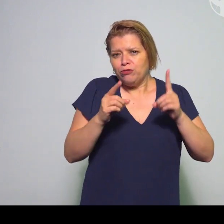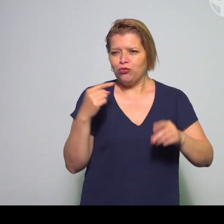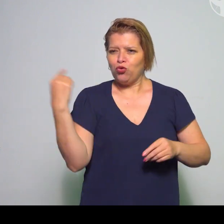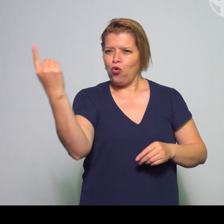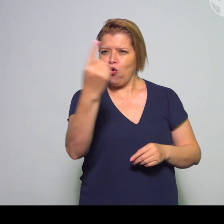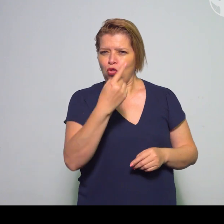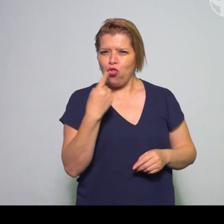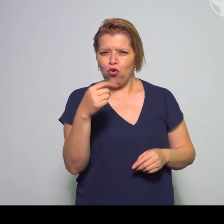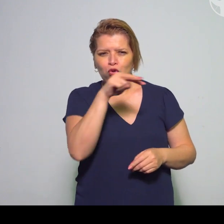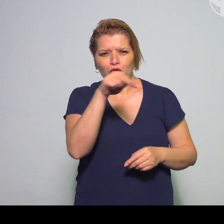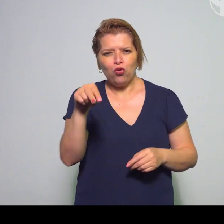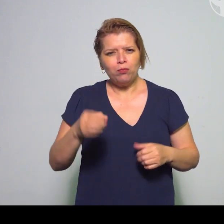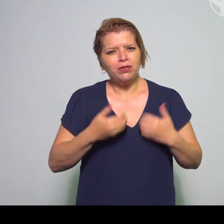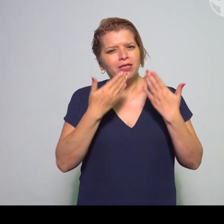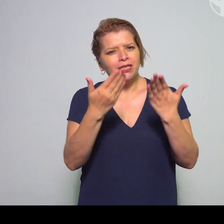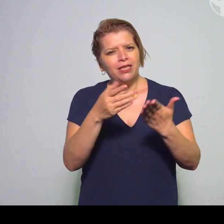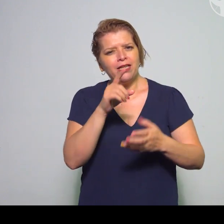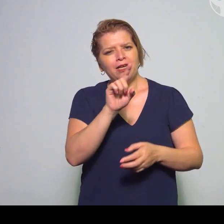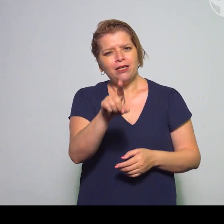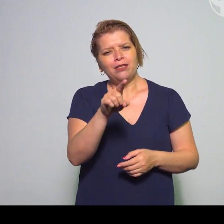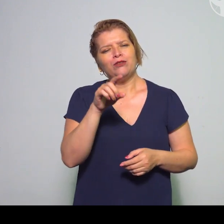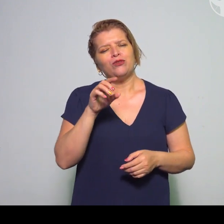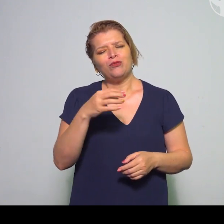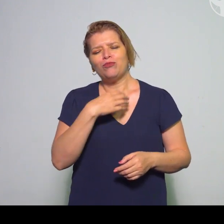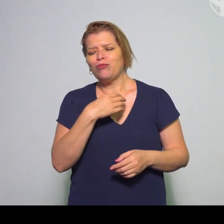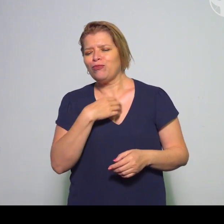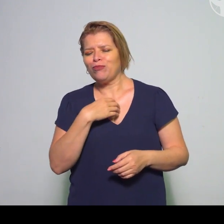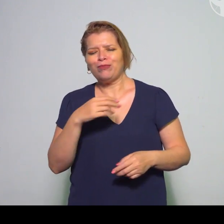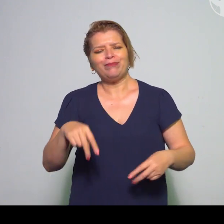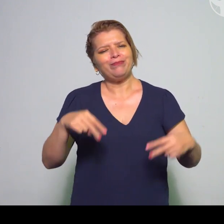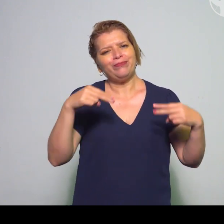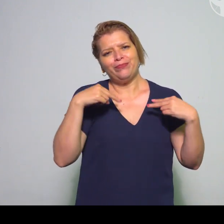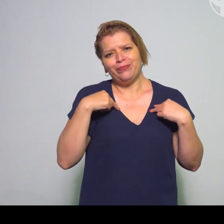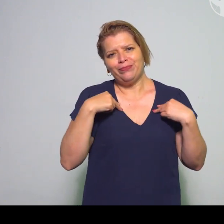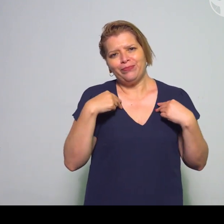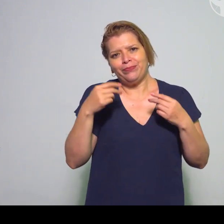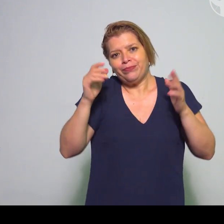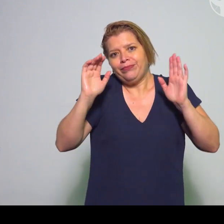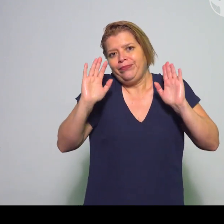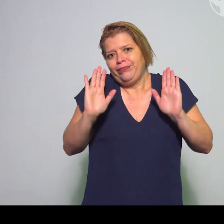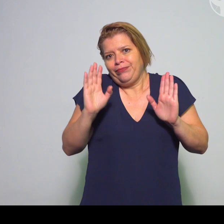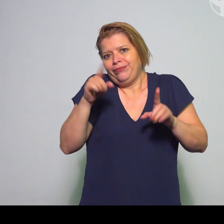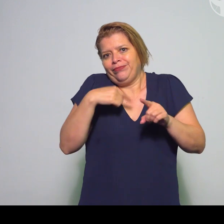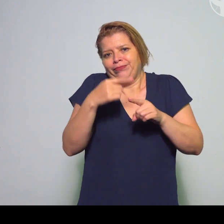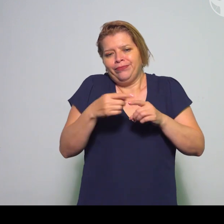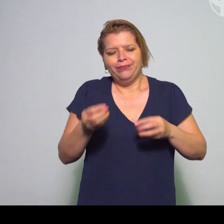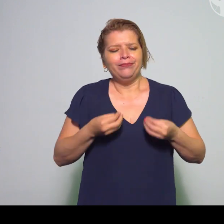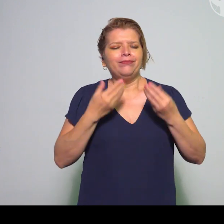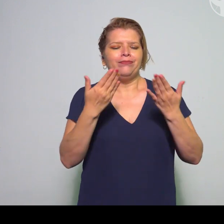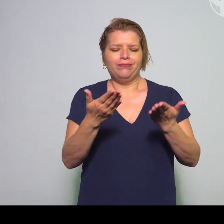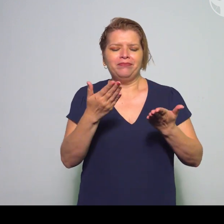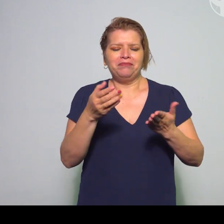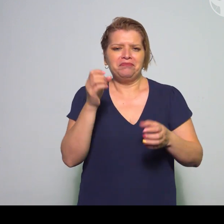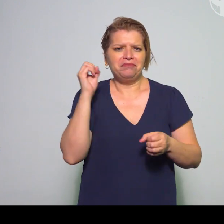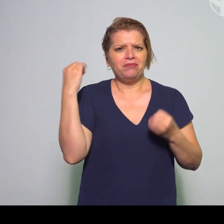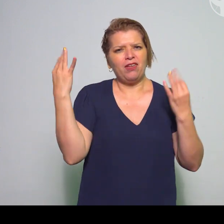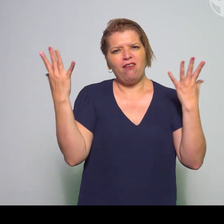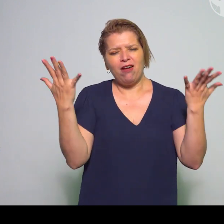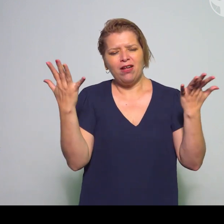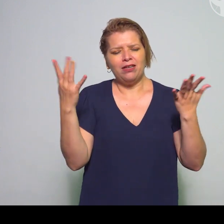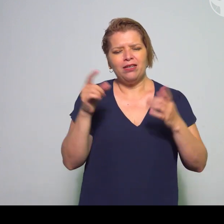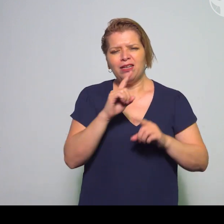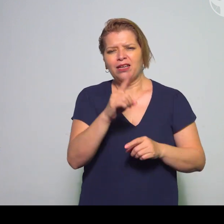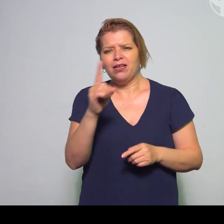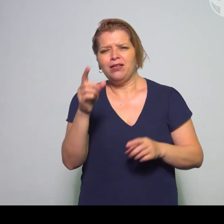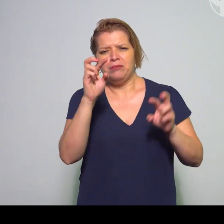son las etiquetas con las que tú has cargado. Ni cuáles, ni cuántas, ni cuándo te pusieron esas etiquetas, desde cuándo te